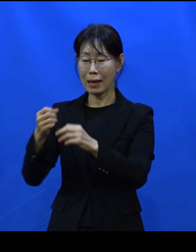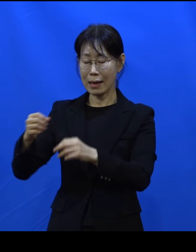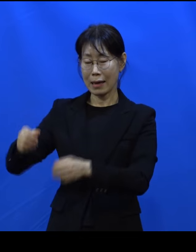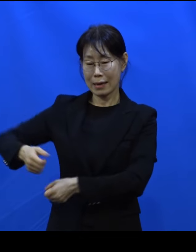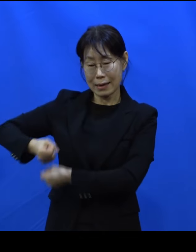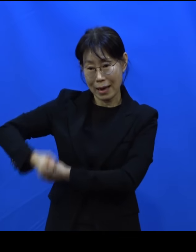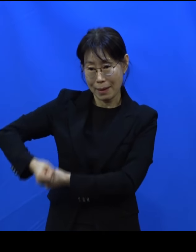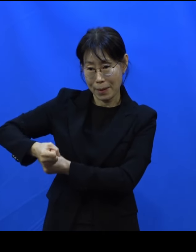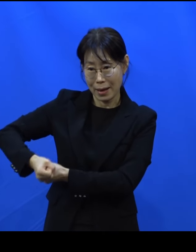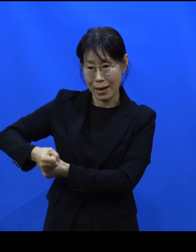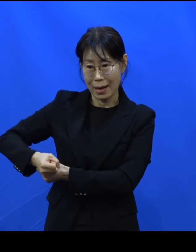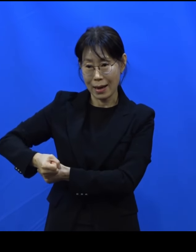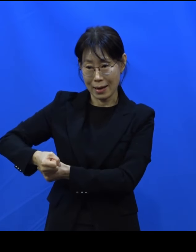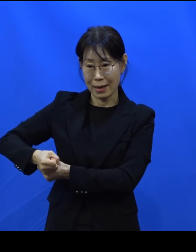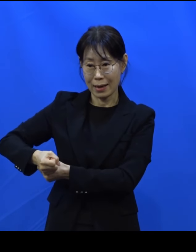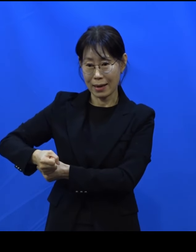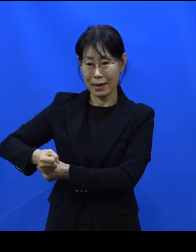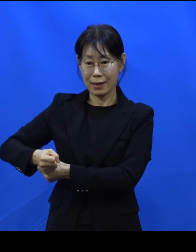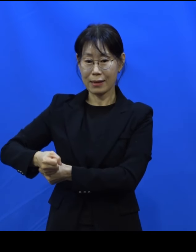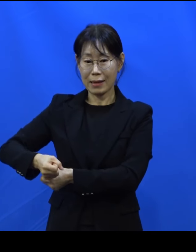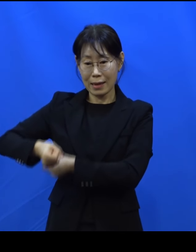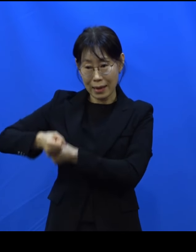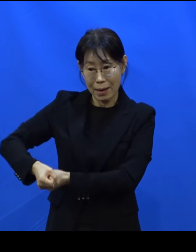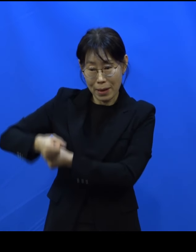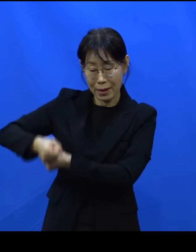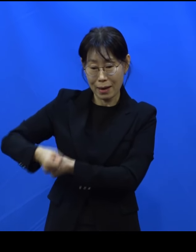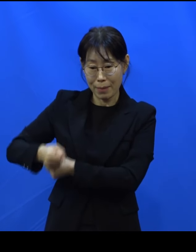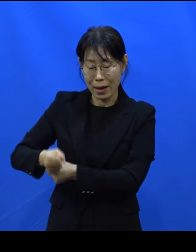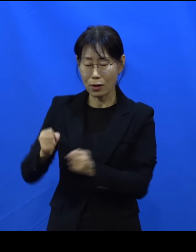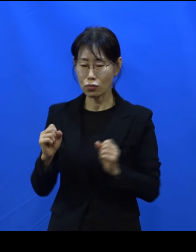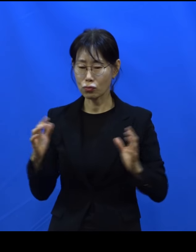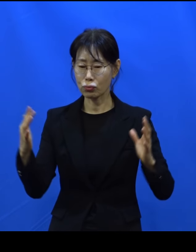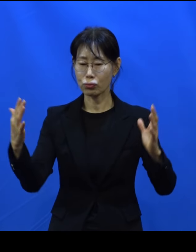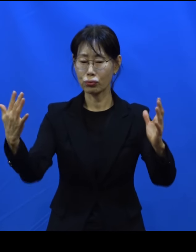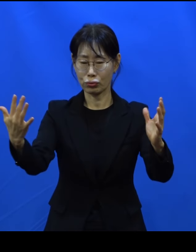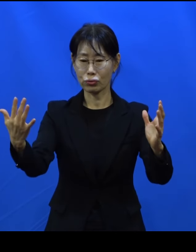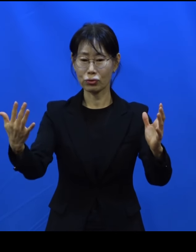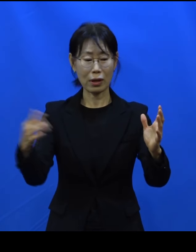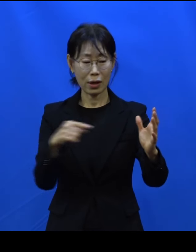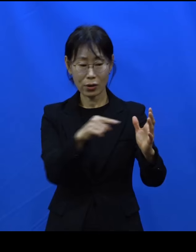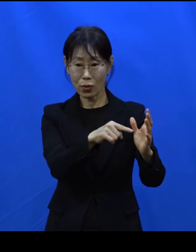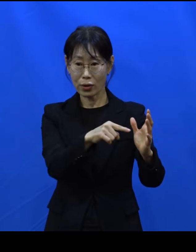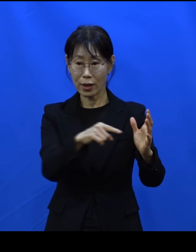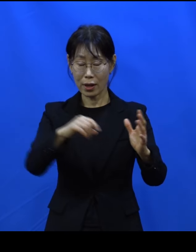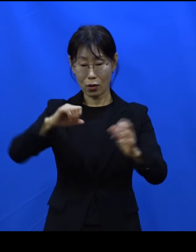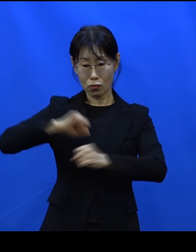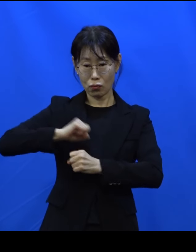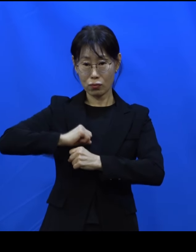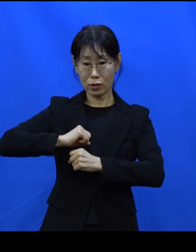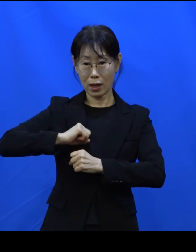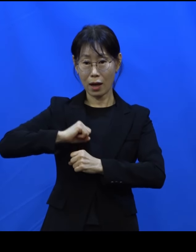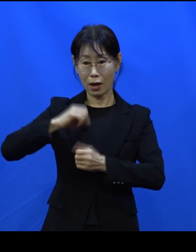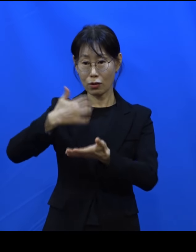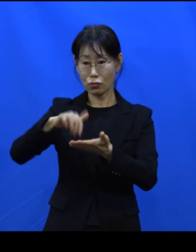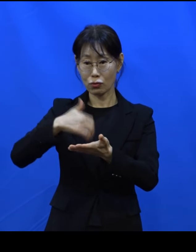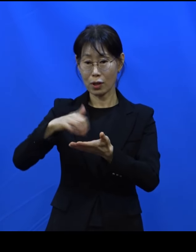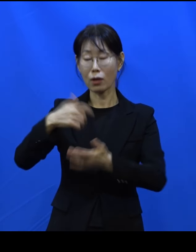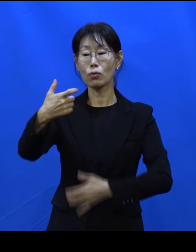중 60명이 둘러쌌는데, 그래서요, 신부는 지금 뭐래요? 보라야, 보라. 볼지어다. 뭘요? 솔로몬의